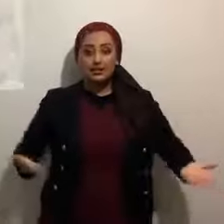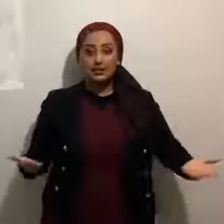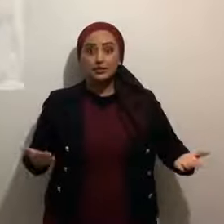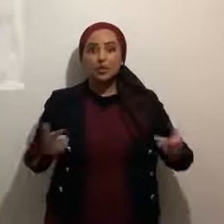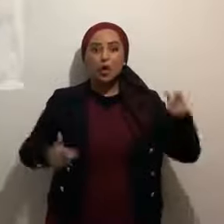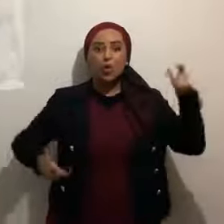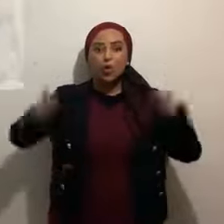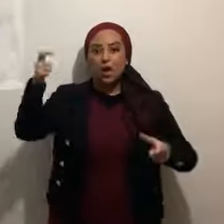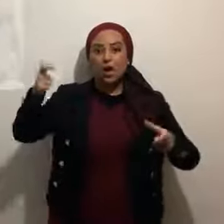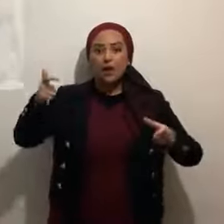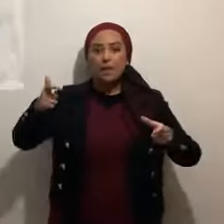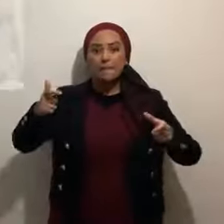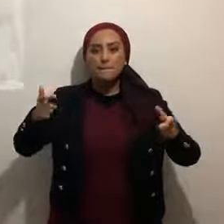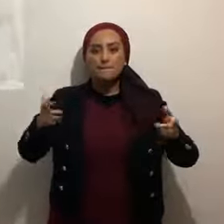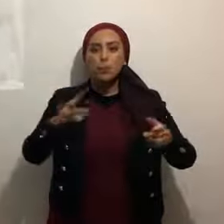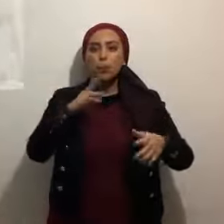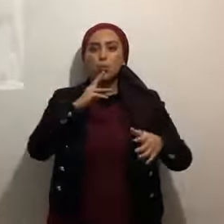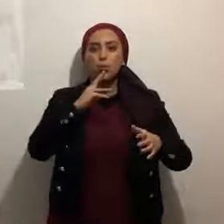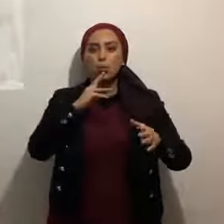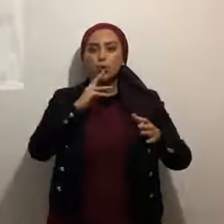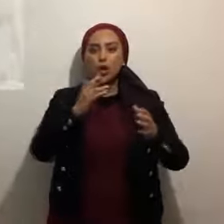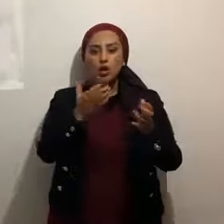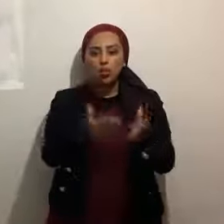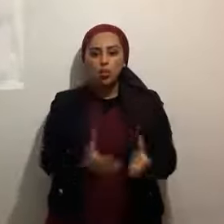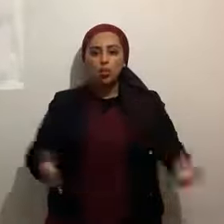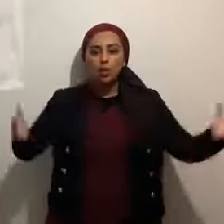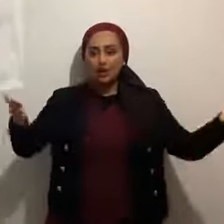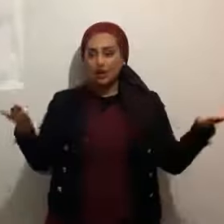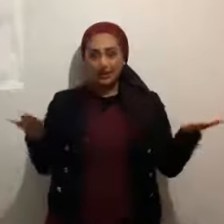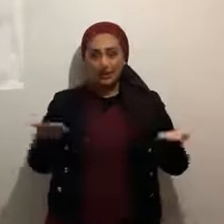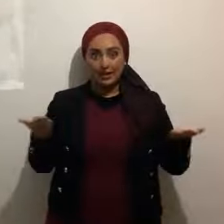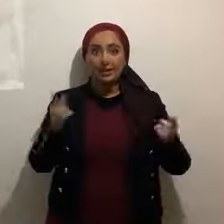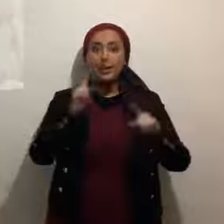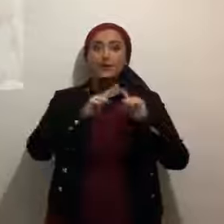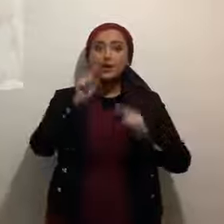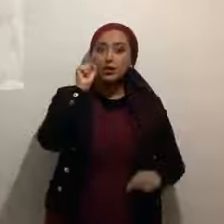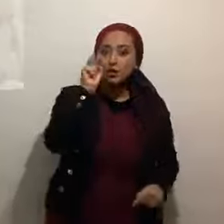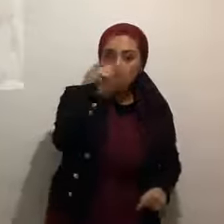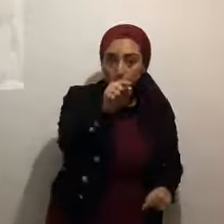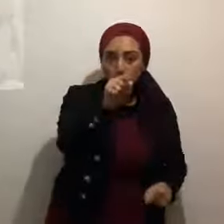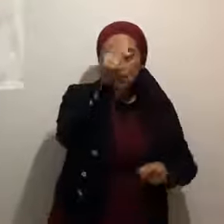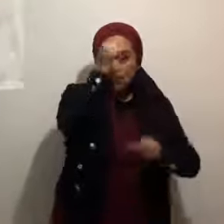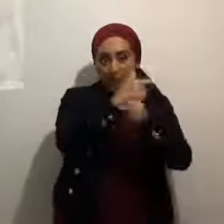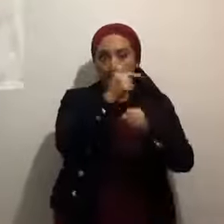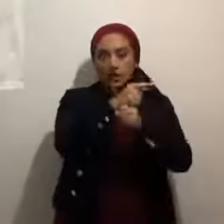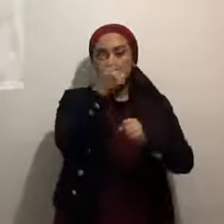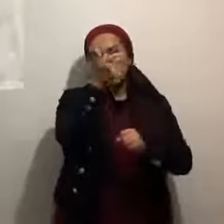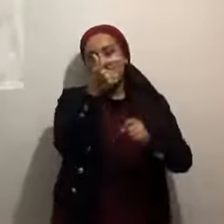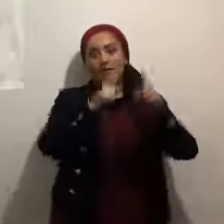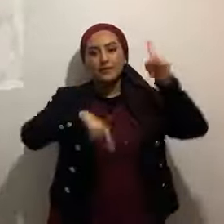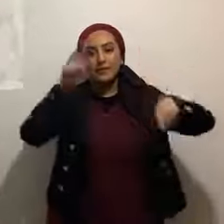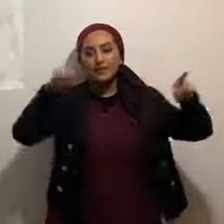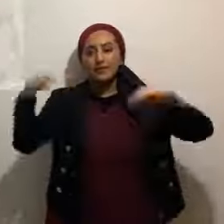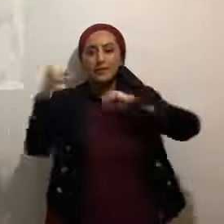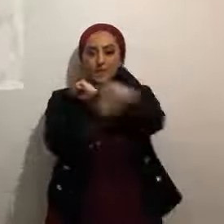grande. Aquí. Pero tú, hermano, hermana que me ves en varios países, tú eres